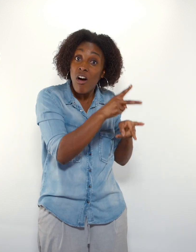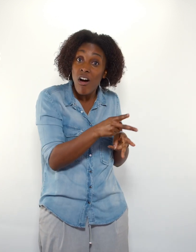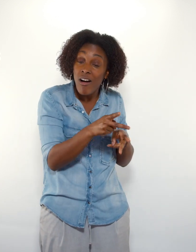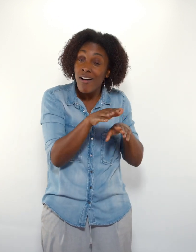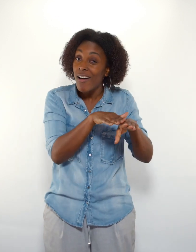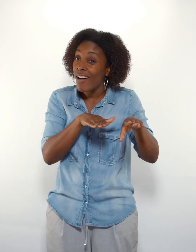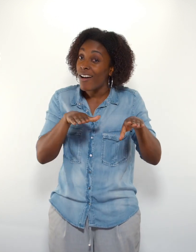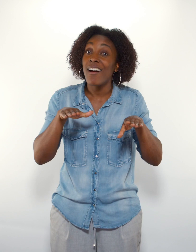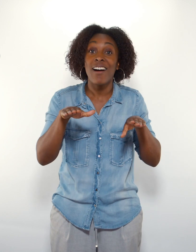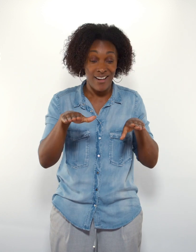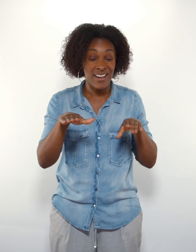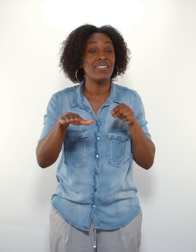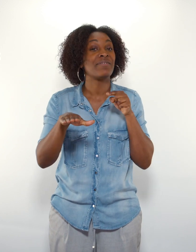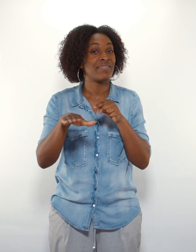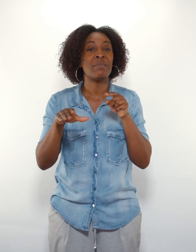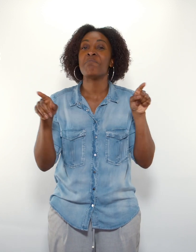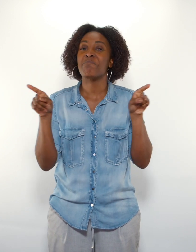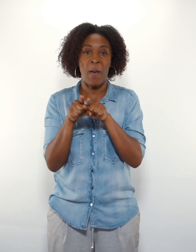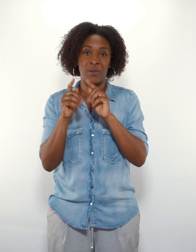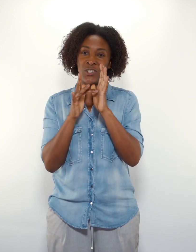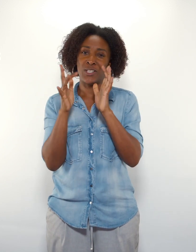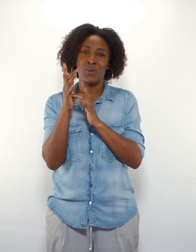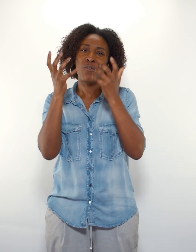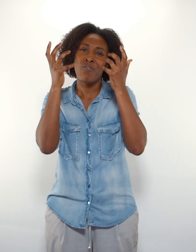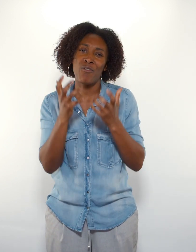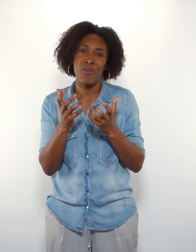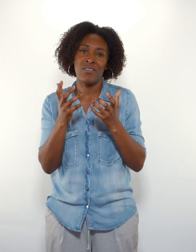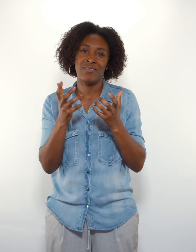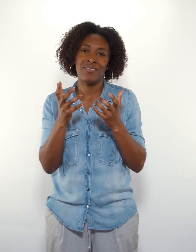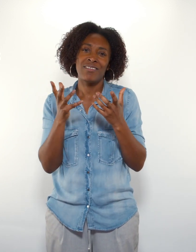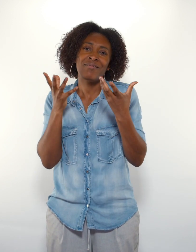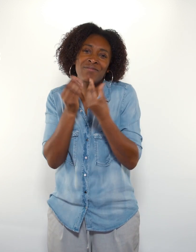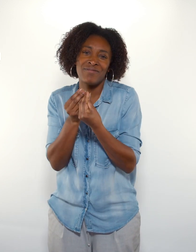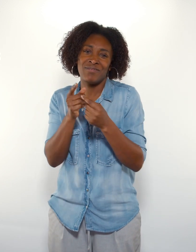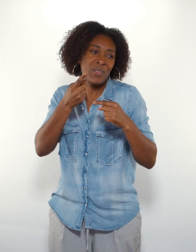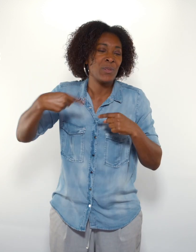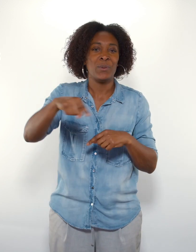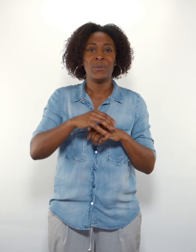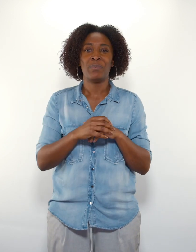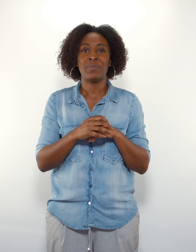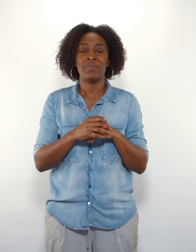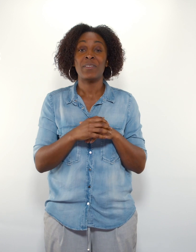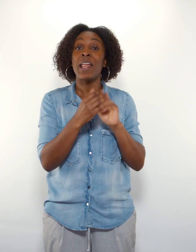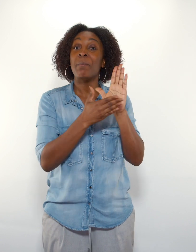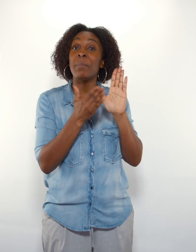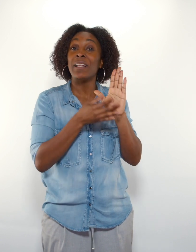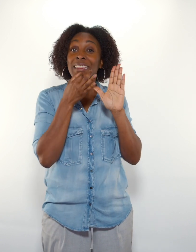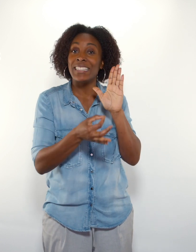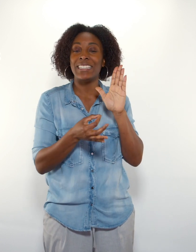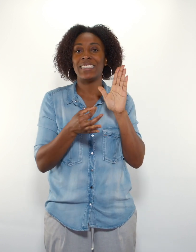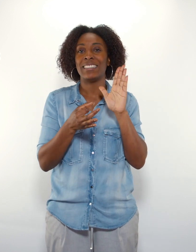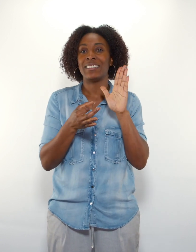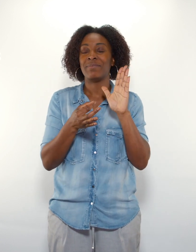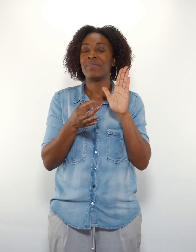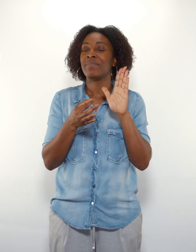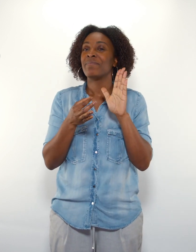C'est exactement ce que Jésus cherche à vivre avec nous. La Bible dit dans le psaume 37, « Fais de l'Éternel tes